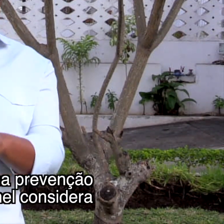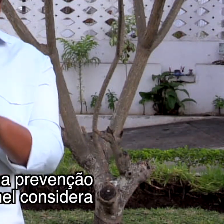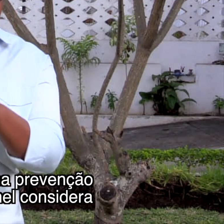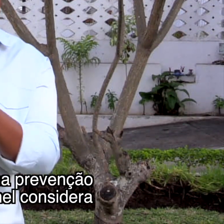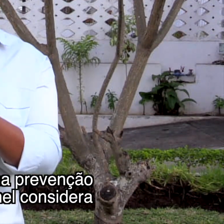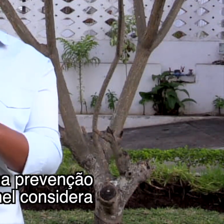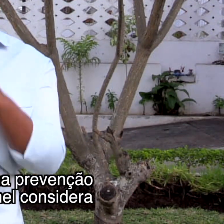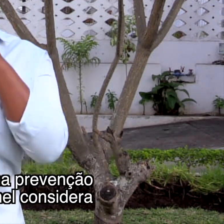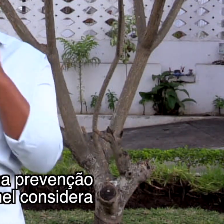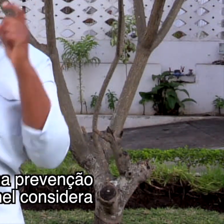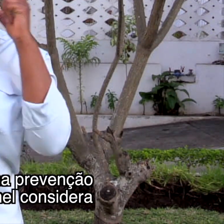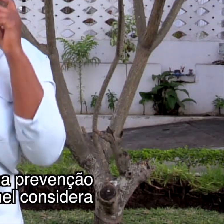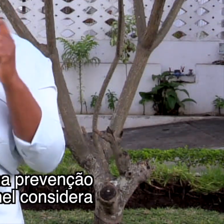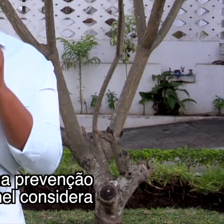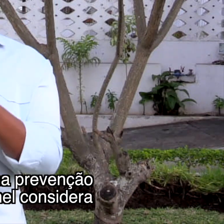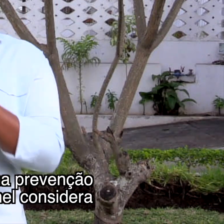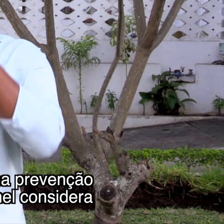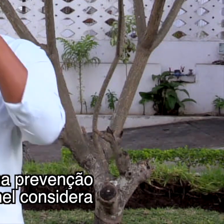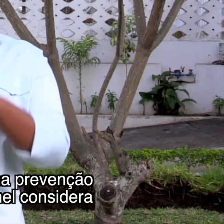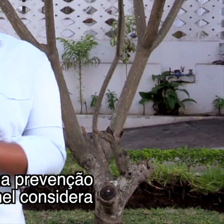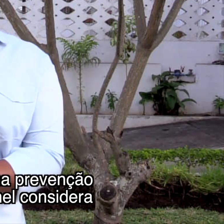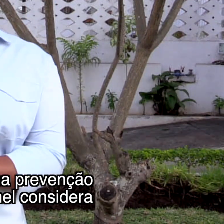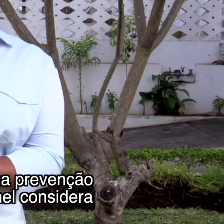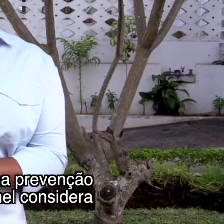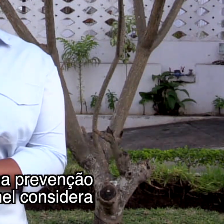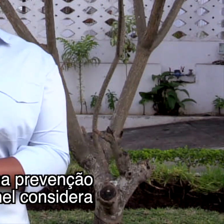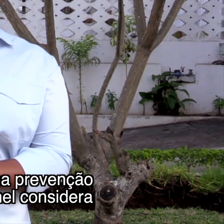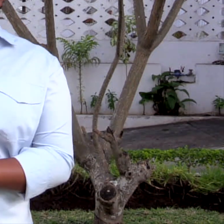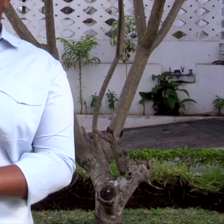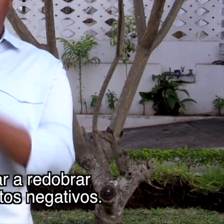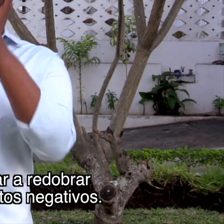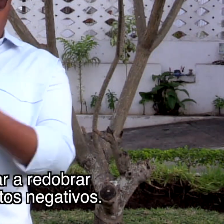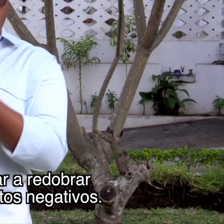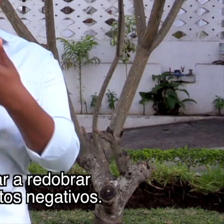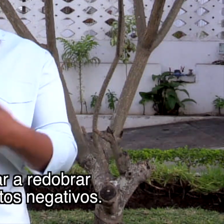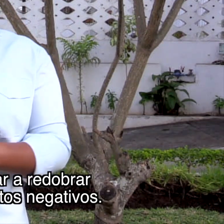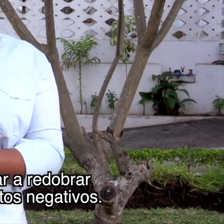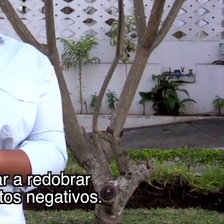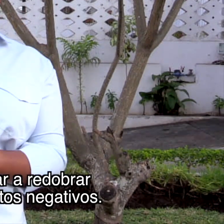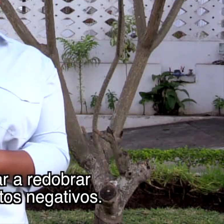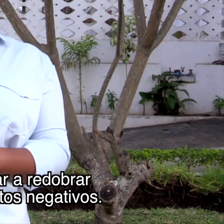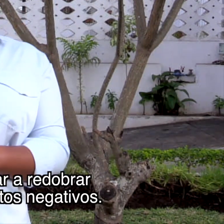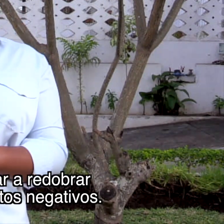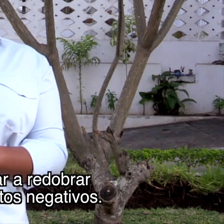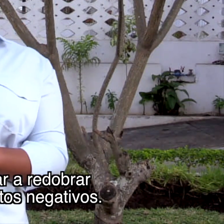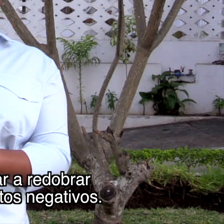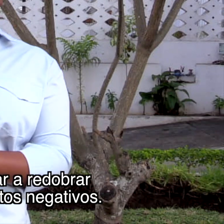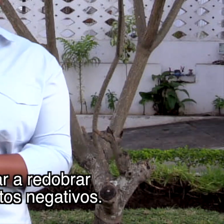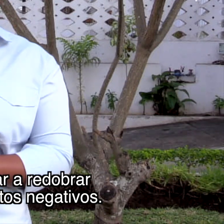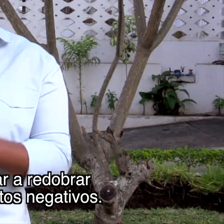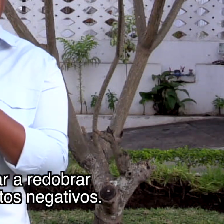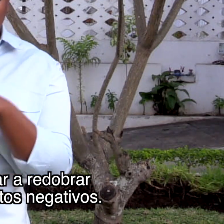Embora haja avanços na prevenção e combate ao HIV, Michelle considera ser importante continuar a